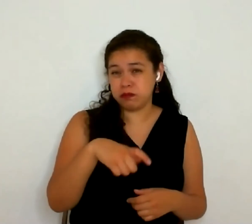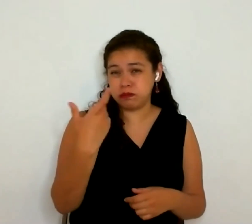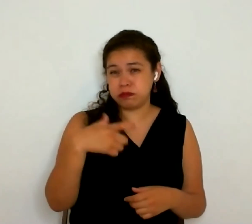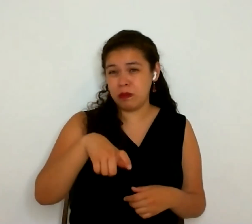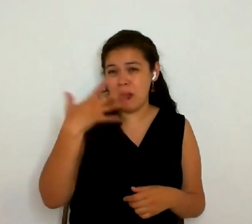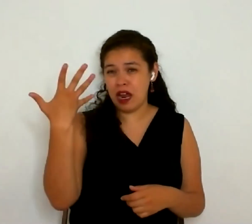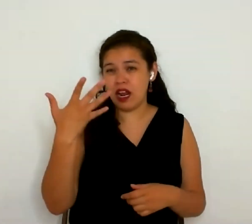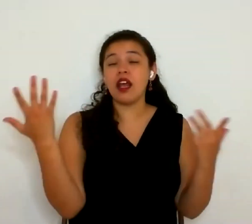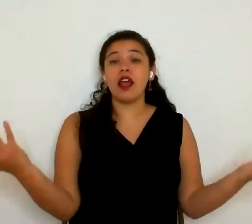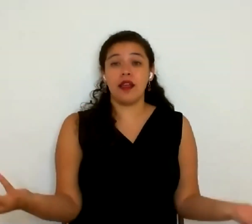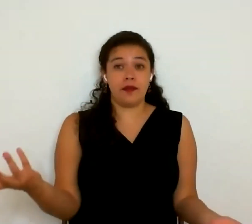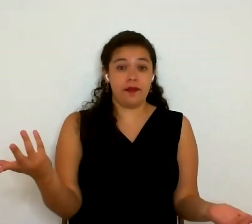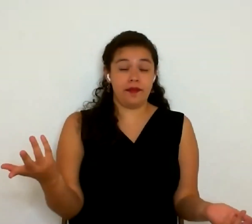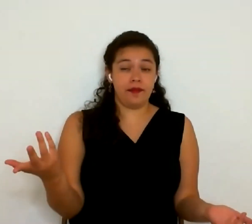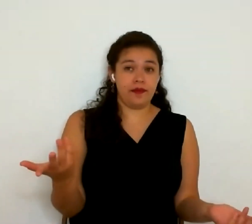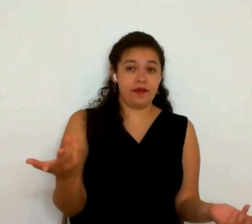pero sí